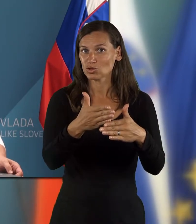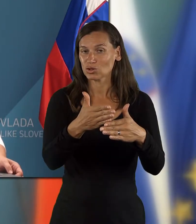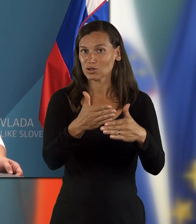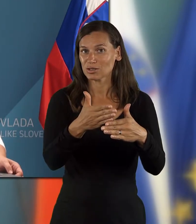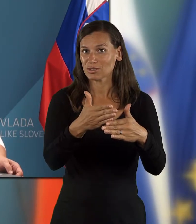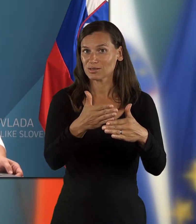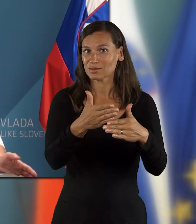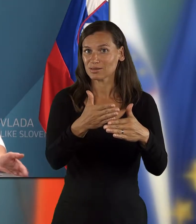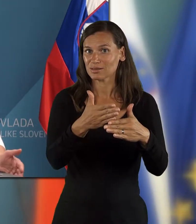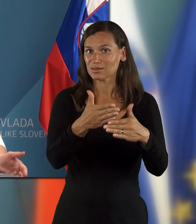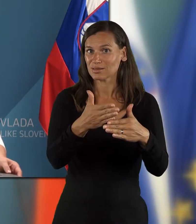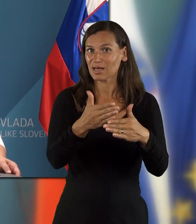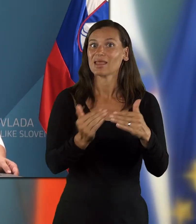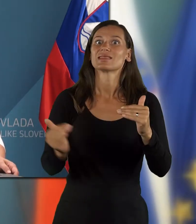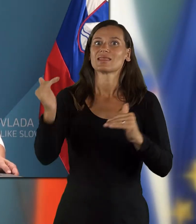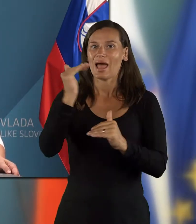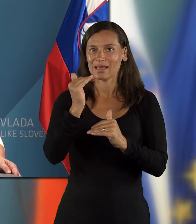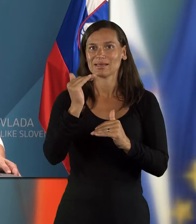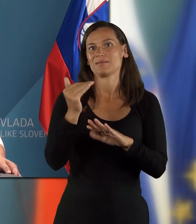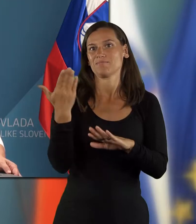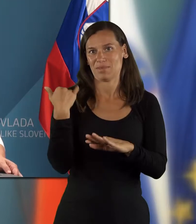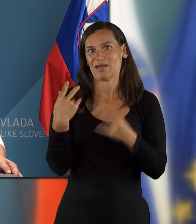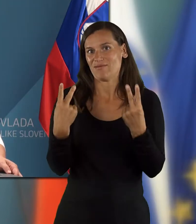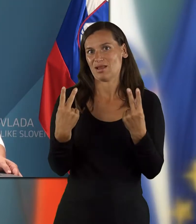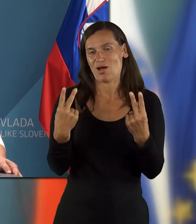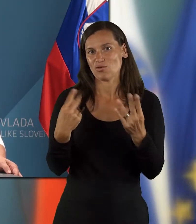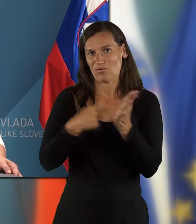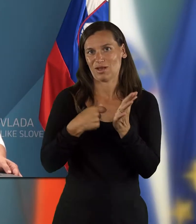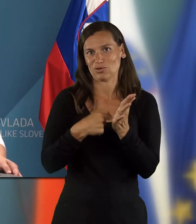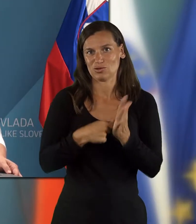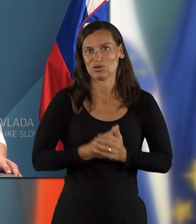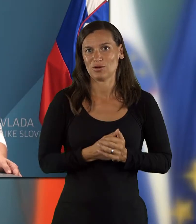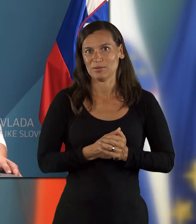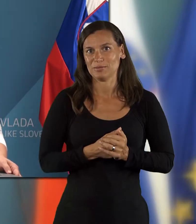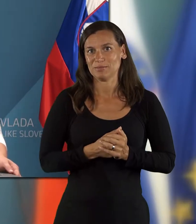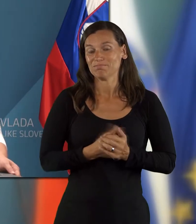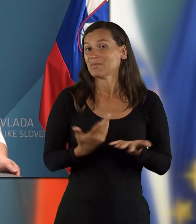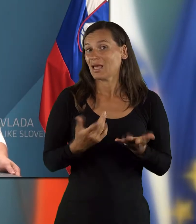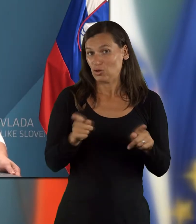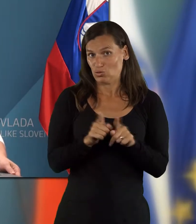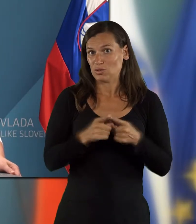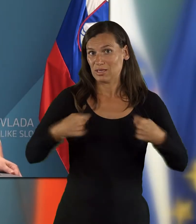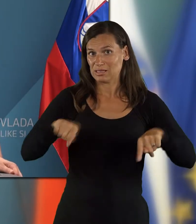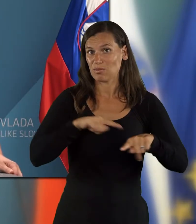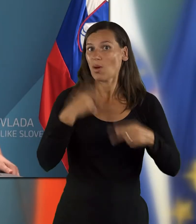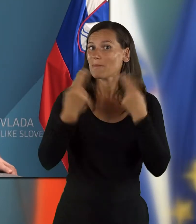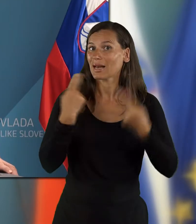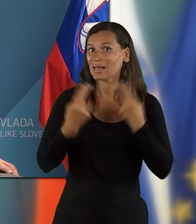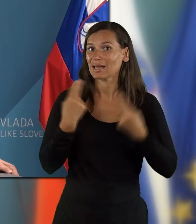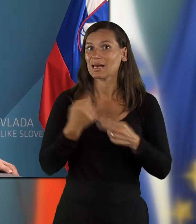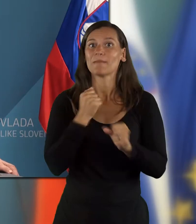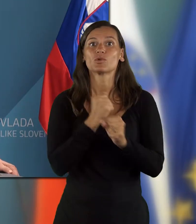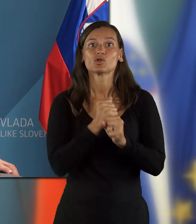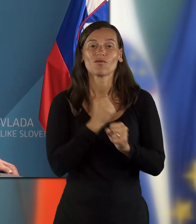nad prej veljavno vrednostjo. Hkrati smo pregledali tudi